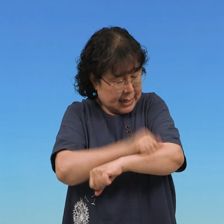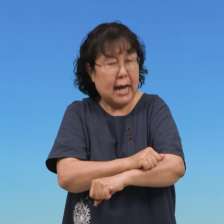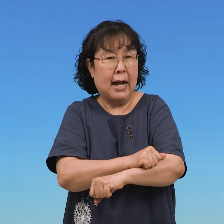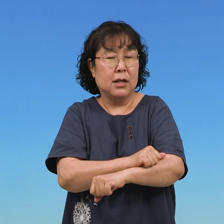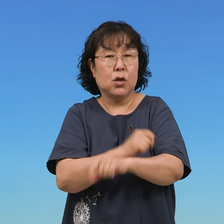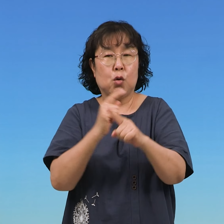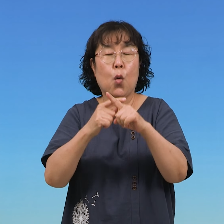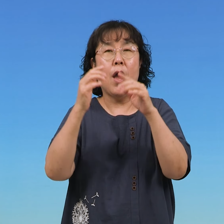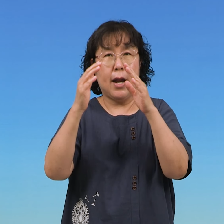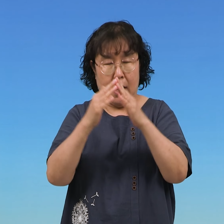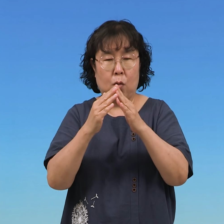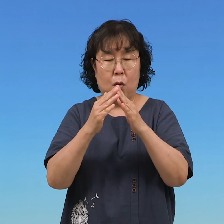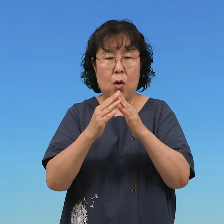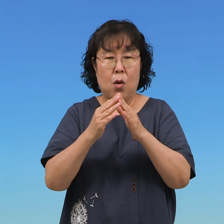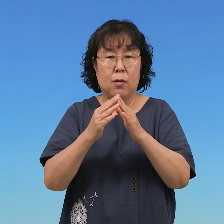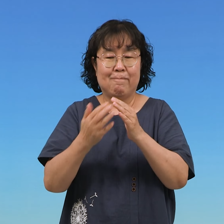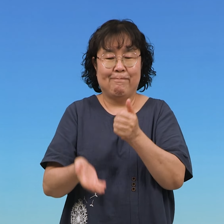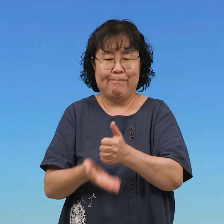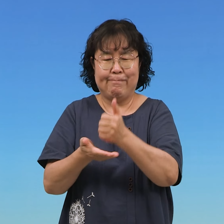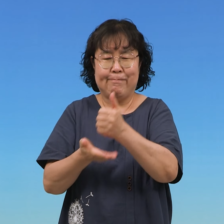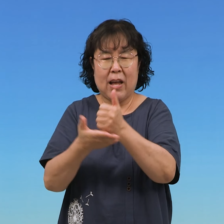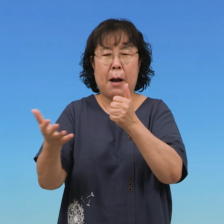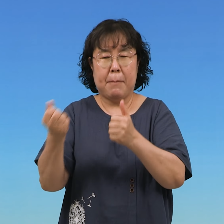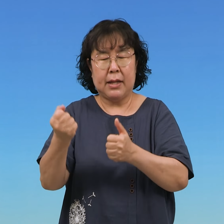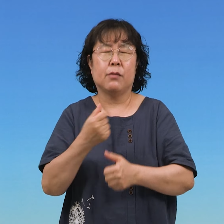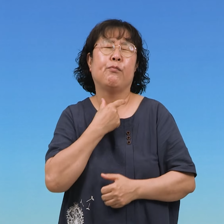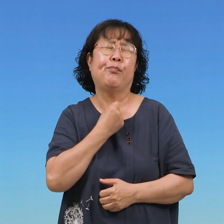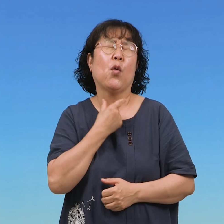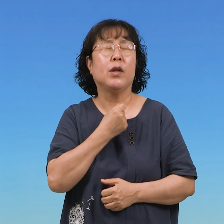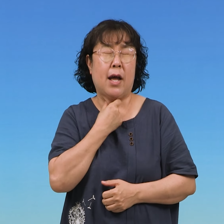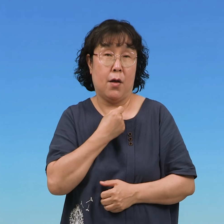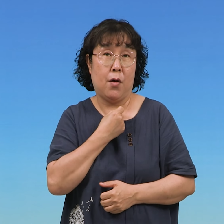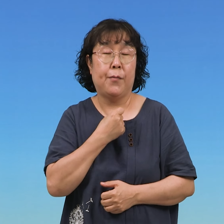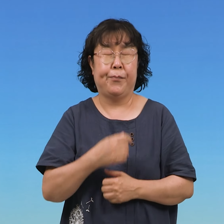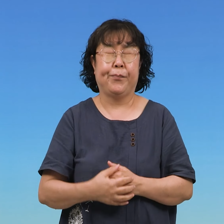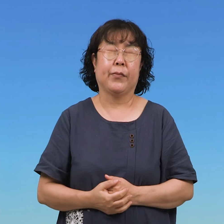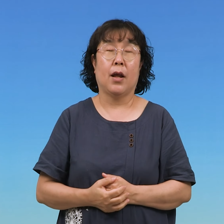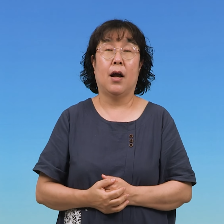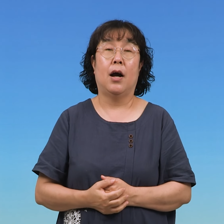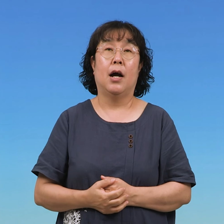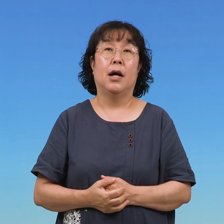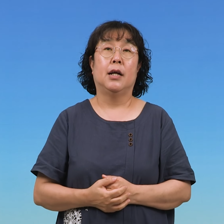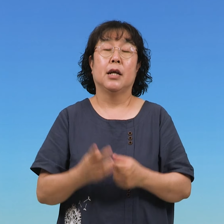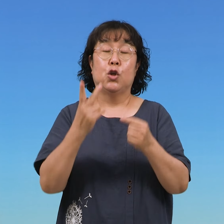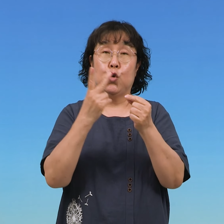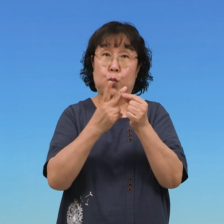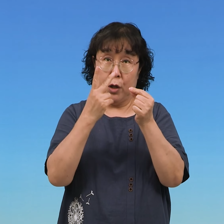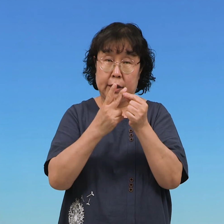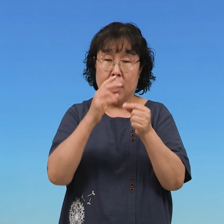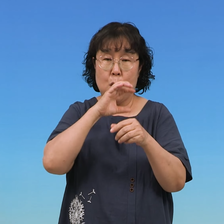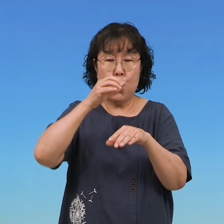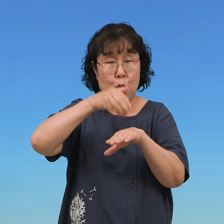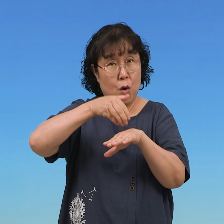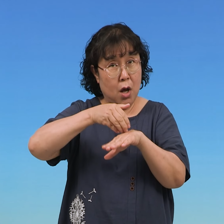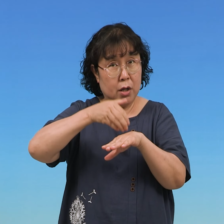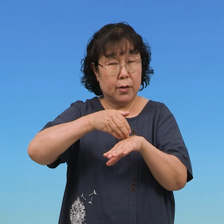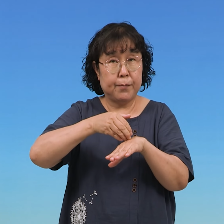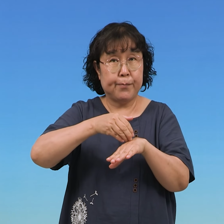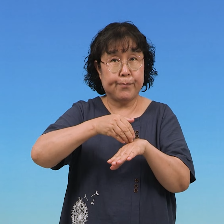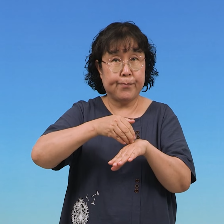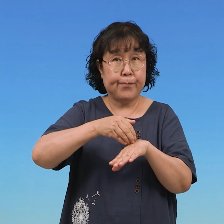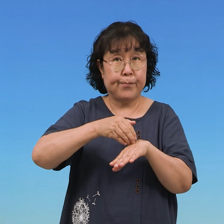목회 성공의 잣대라고 저는 생각합니다. 그래서 이걸 첫 번째로 제가 꼽았고요. 두 번째로 이제 영적